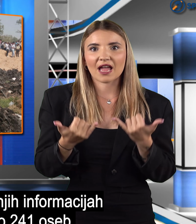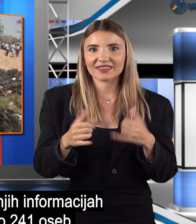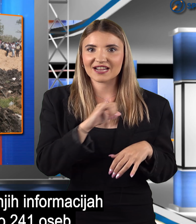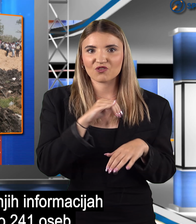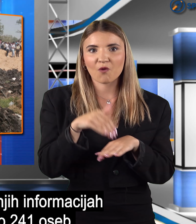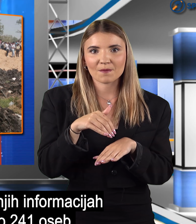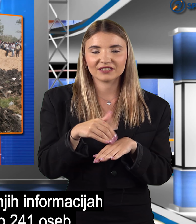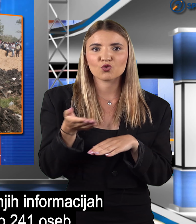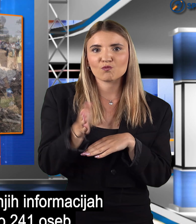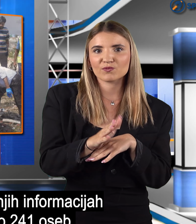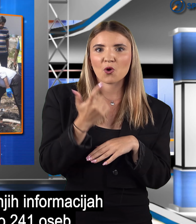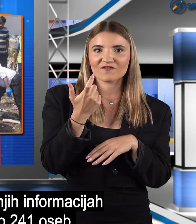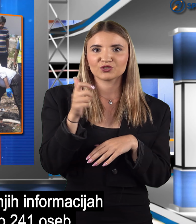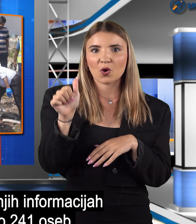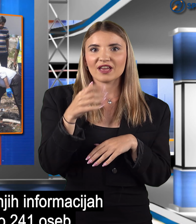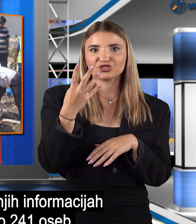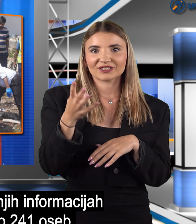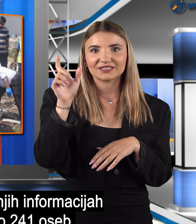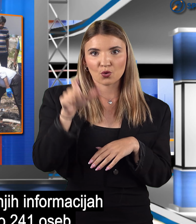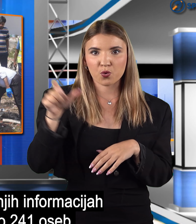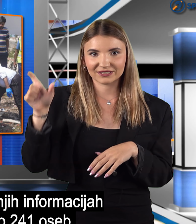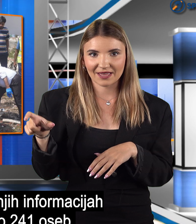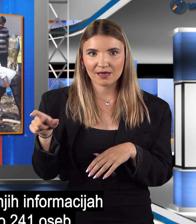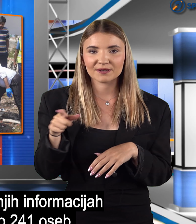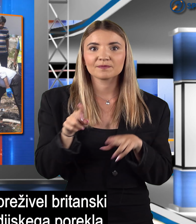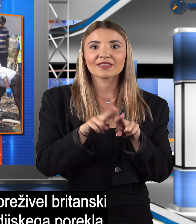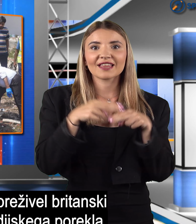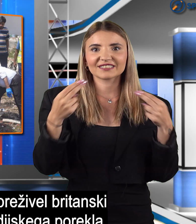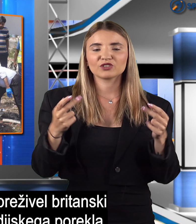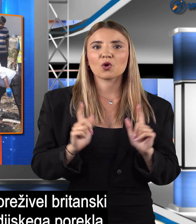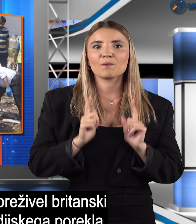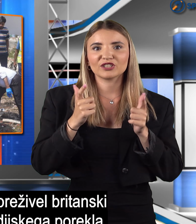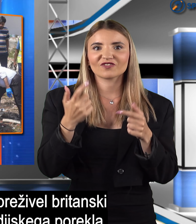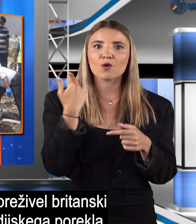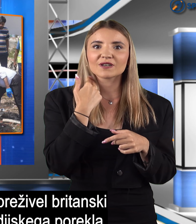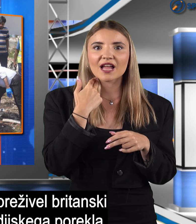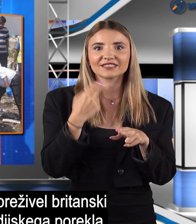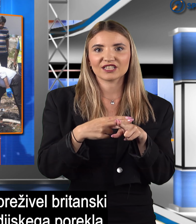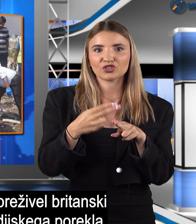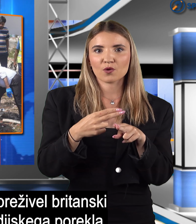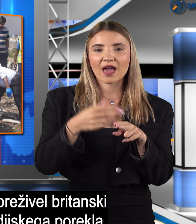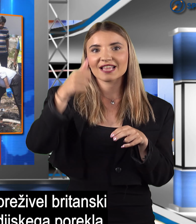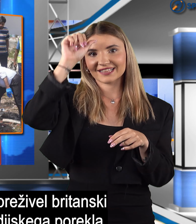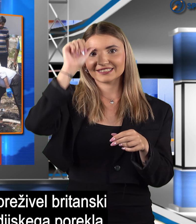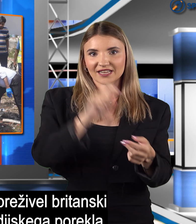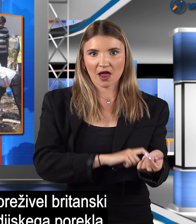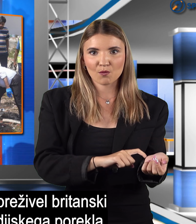dosedanjih informacijah je umrlo 241 oseb. Nesrečo je preživel britanski državljan